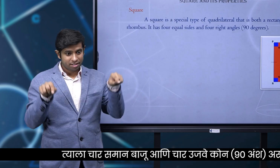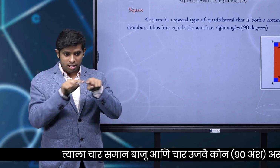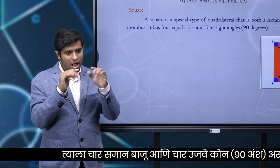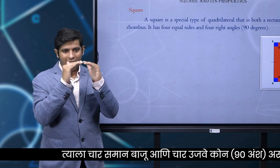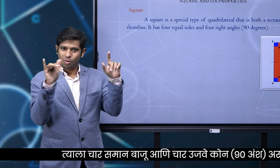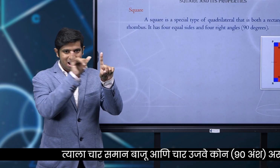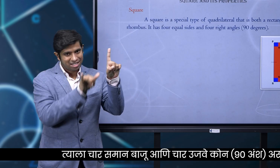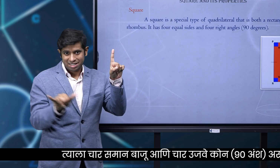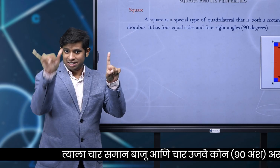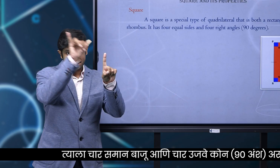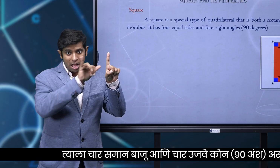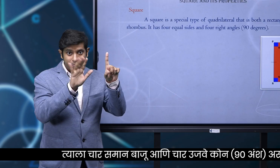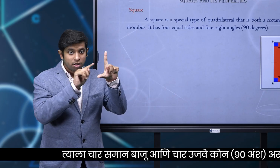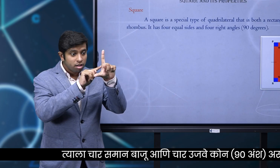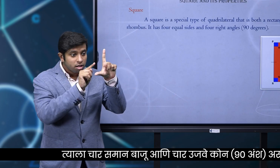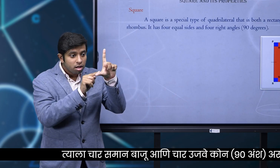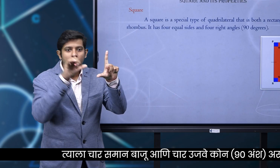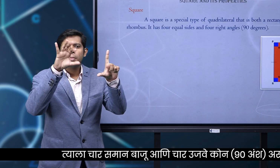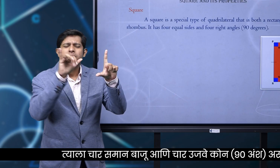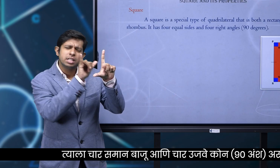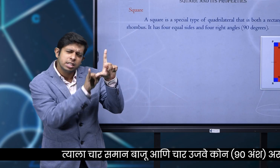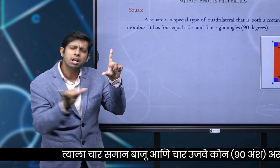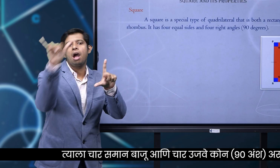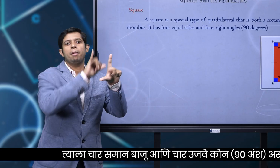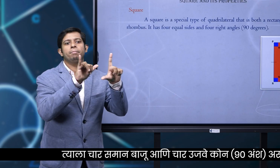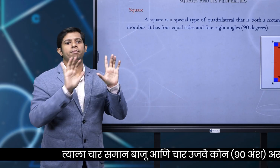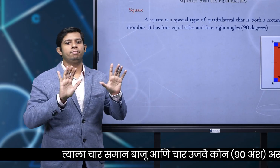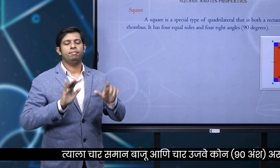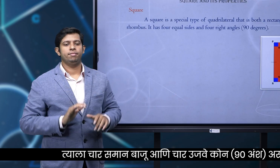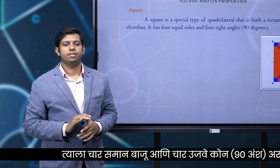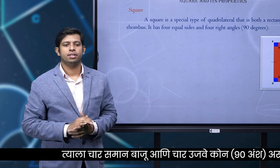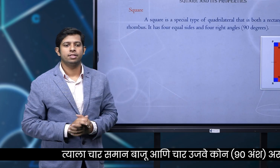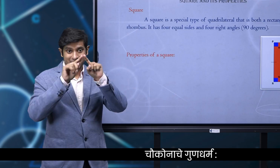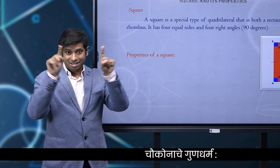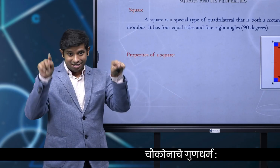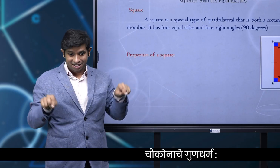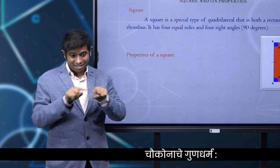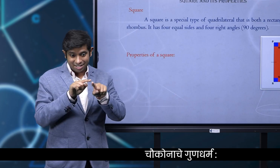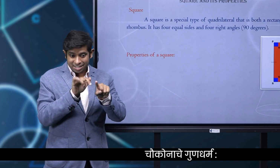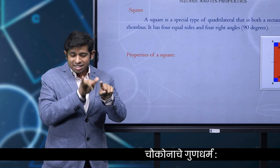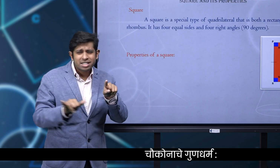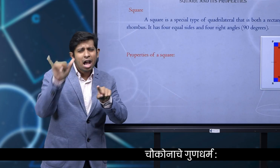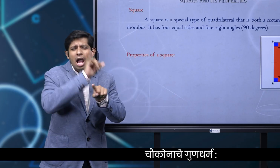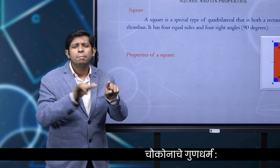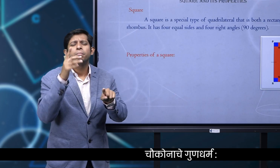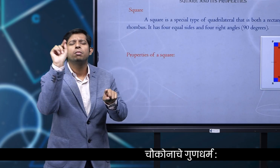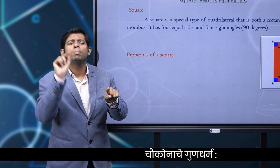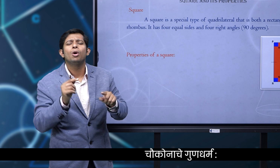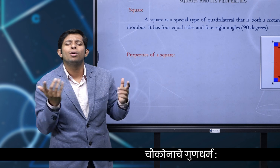4 समान बाजू आणि 4 उजवे कोन 90 अंश असतात. चौकोनाचे गुणधर्म.